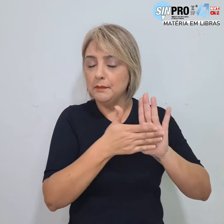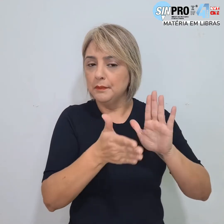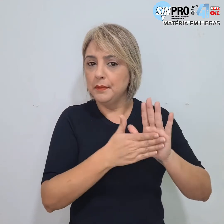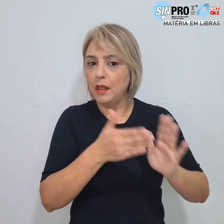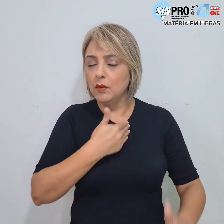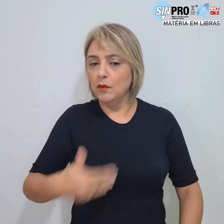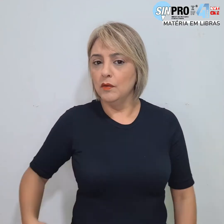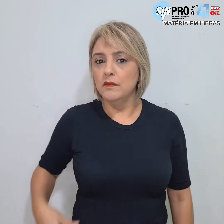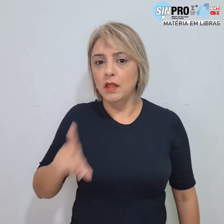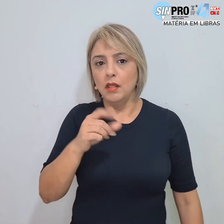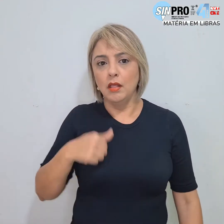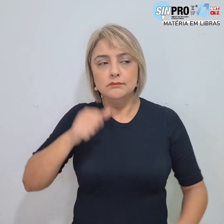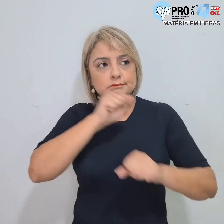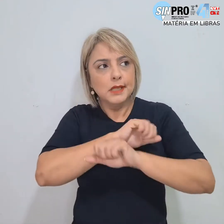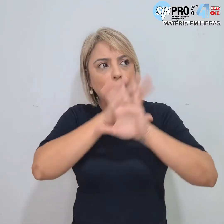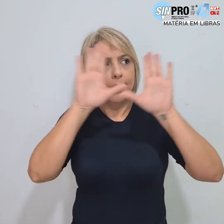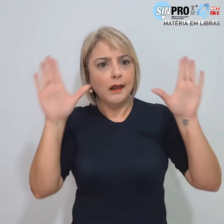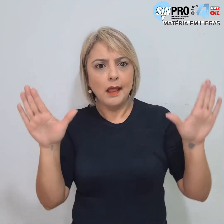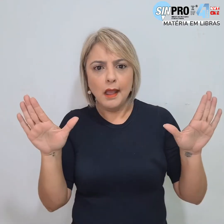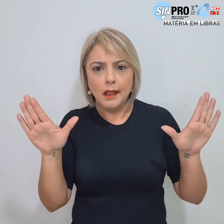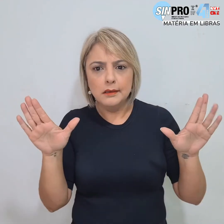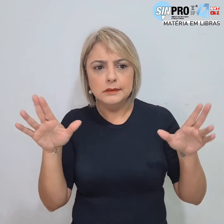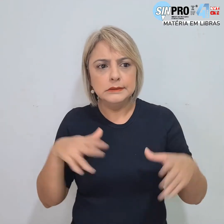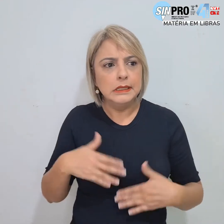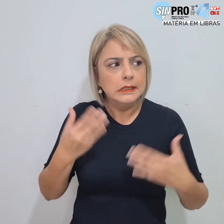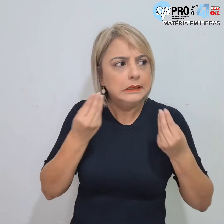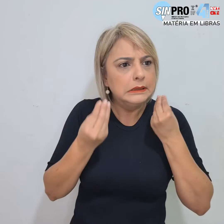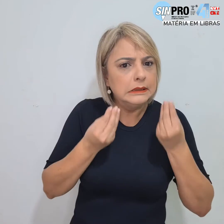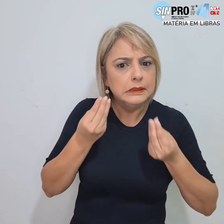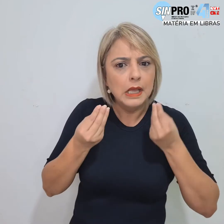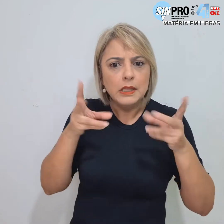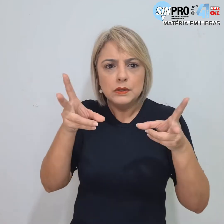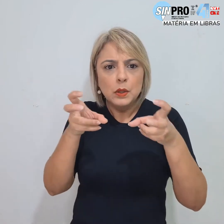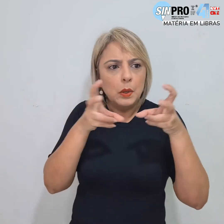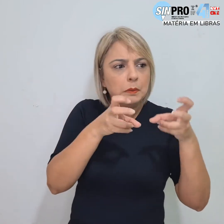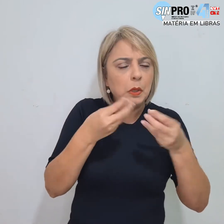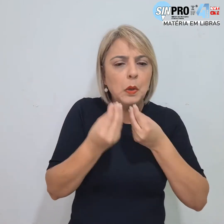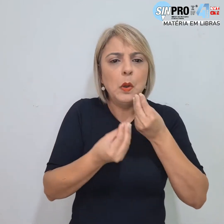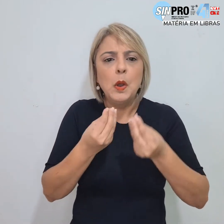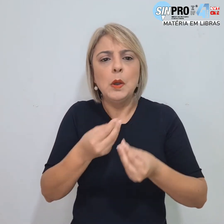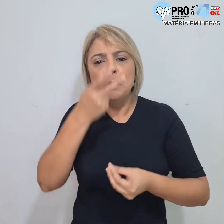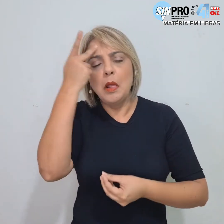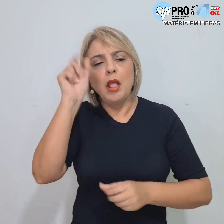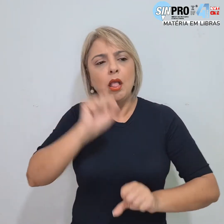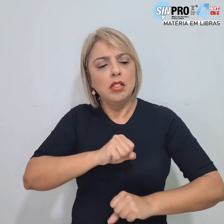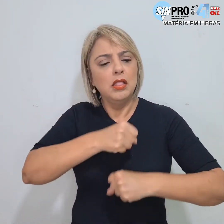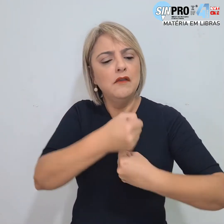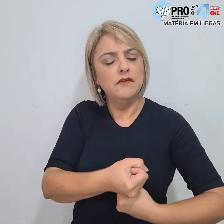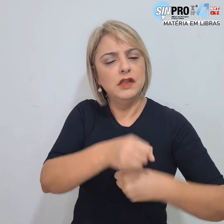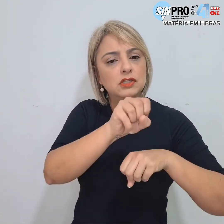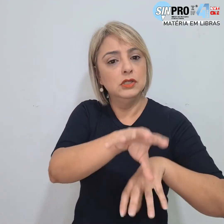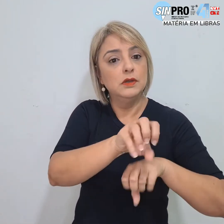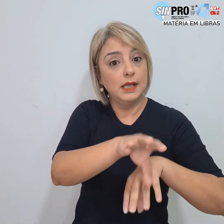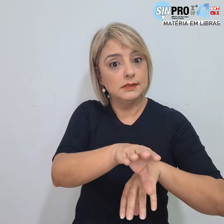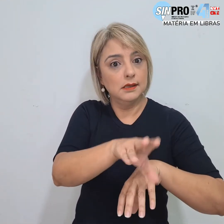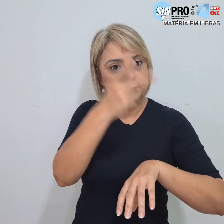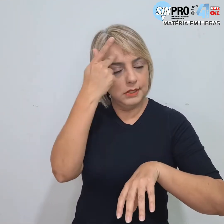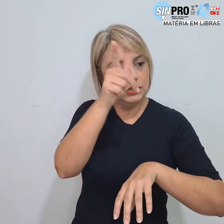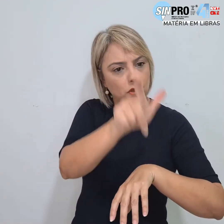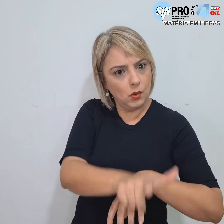Ficaram muito claras as concepções sobre a educação, tais como quem é defensor da educação pública